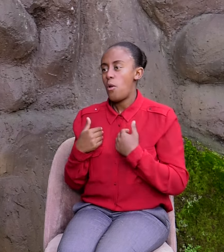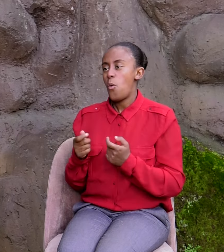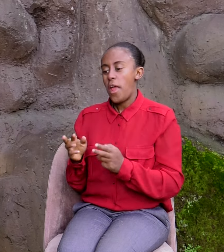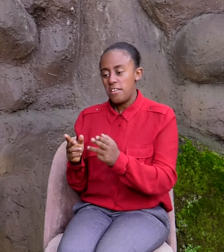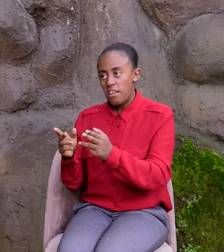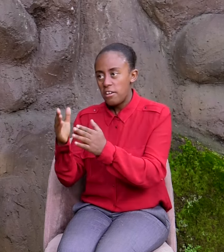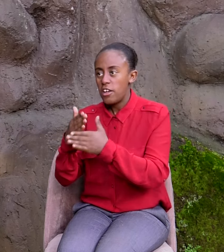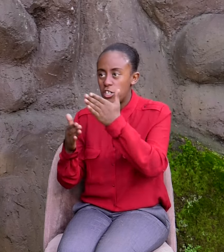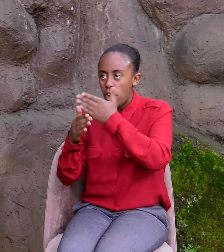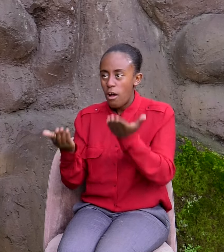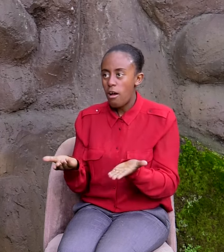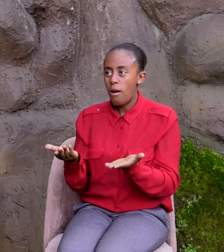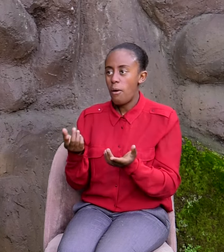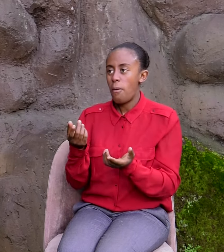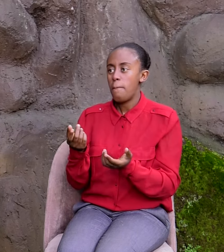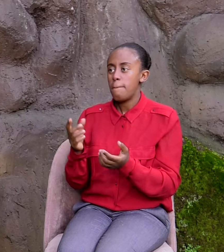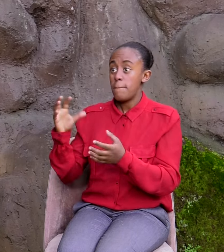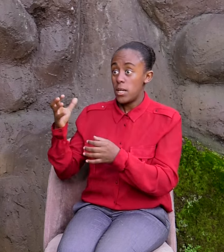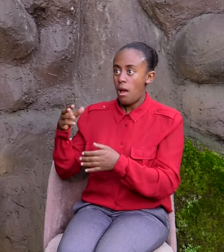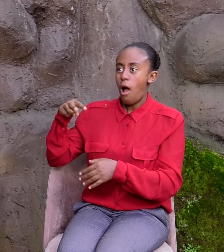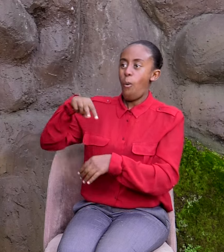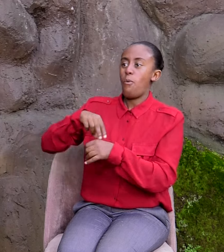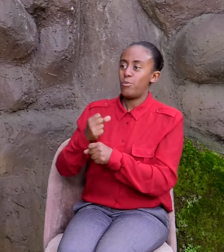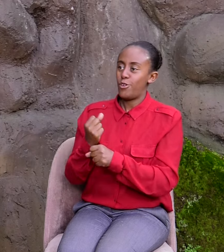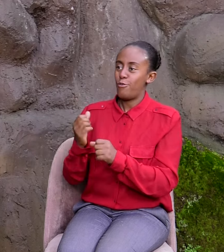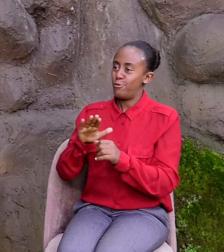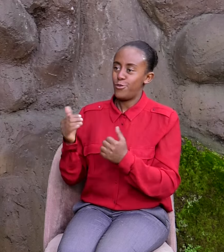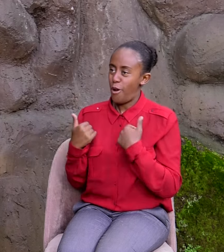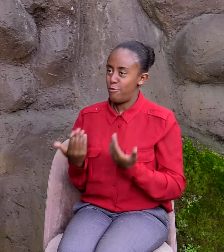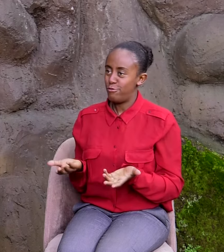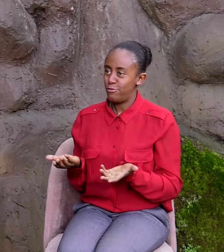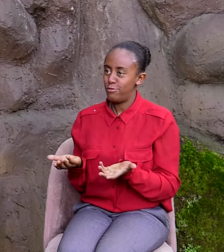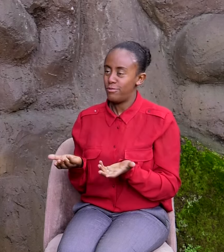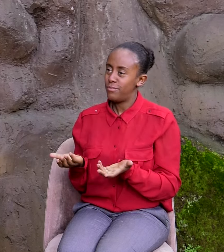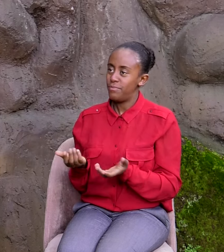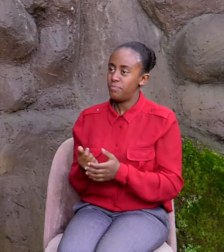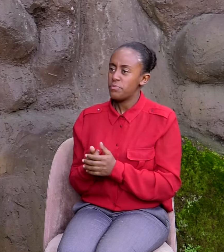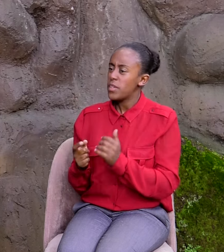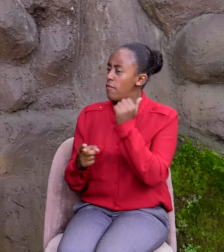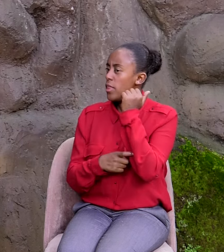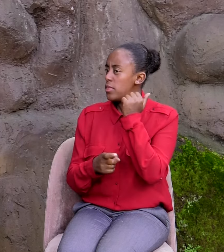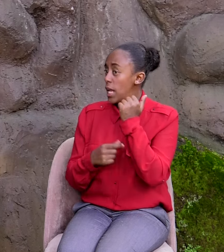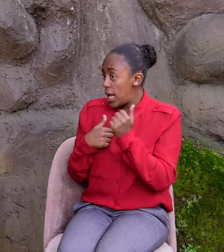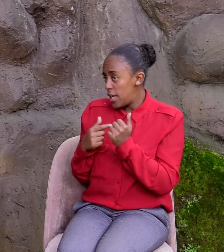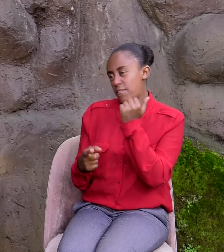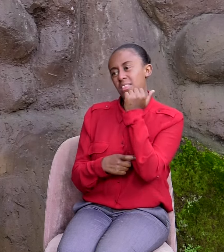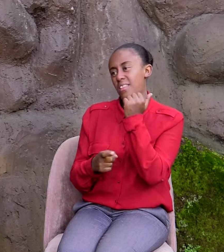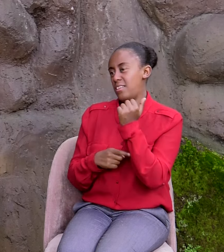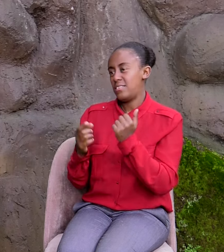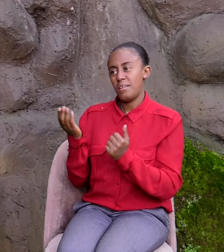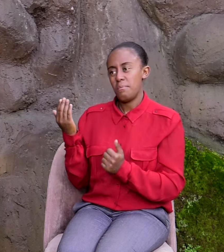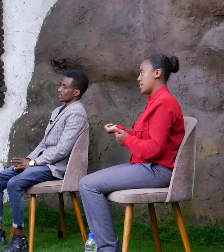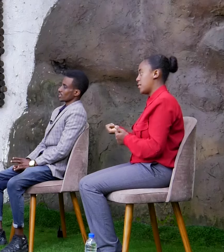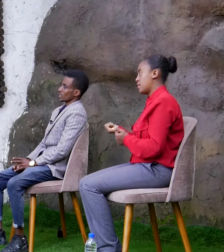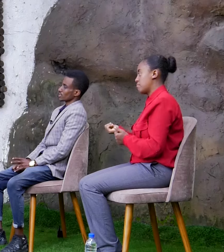ደረጃ በሚዲያ አቋቁሞ የሚሰሩ ልጆችም አሉ። እና ፈታኝ ነበር ለእኔም እሱ